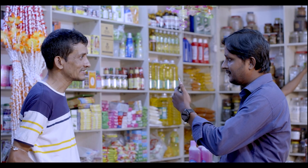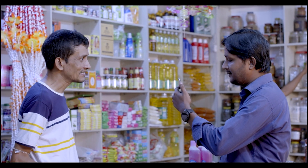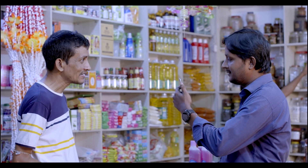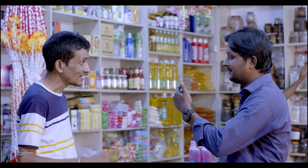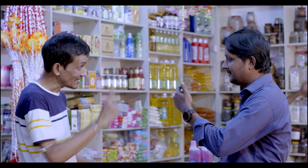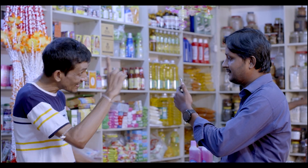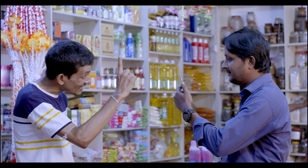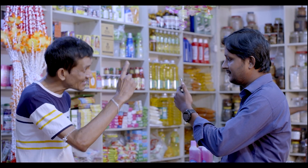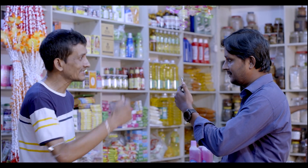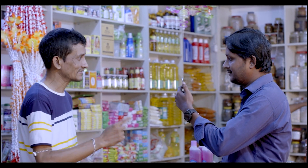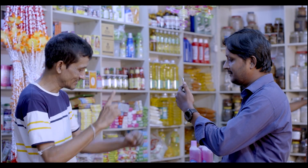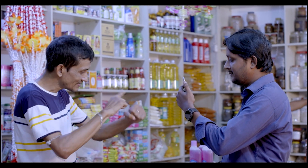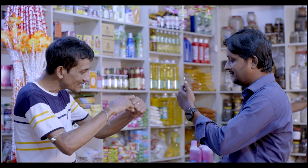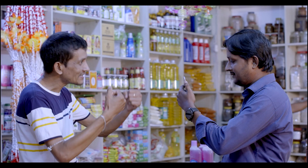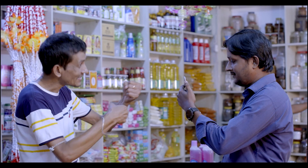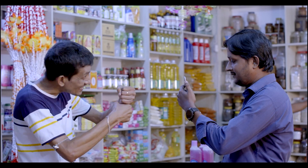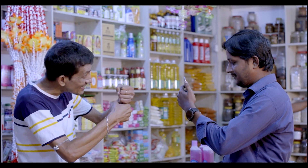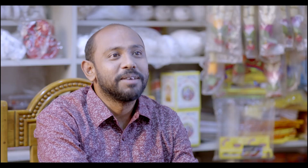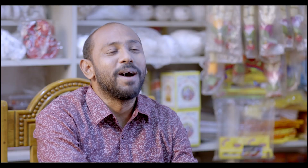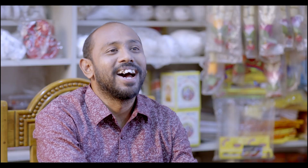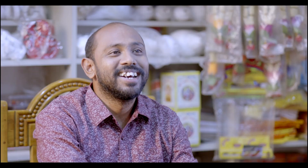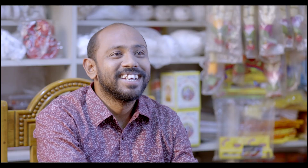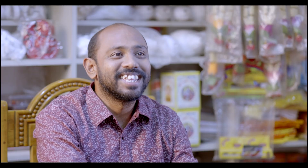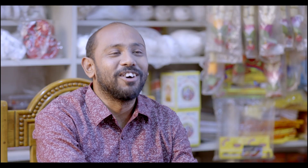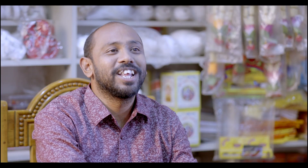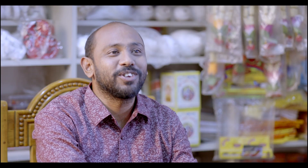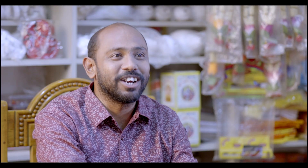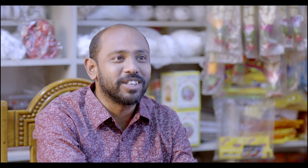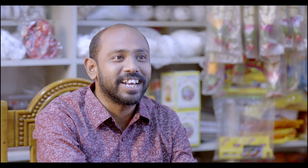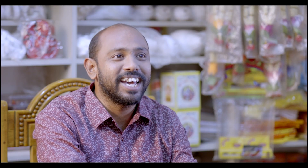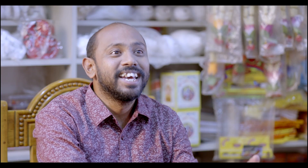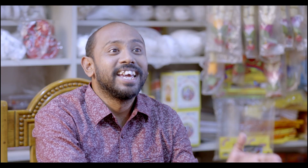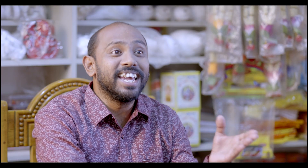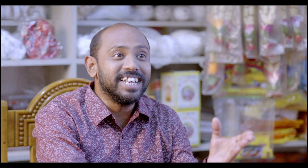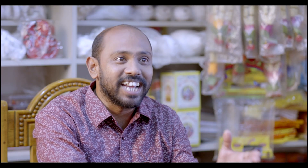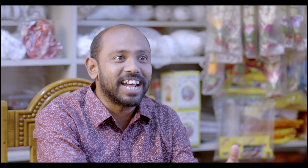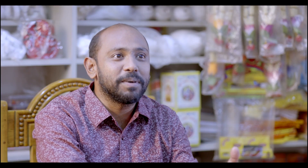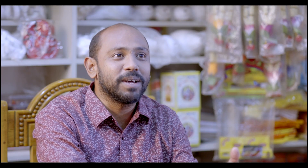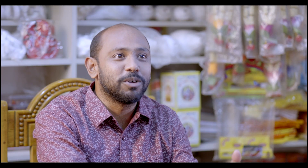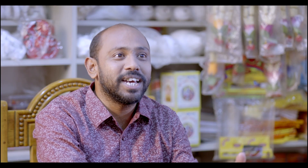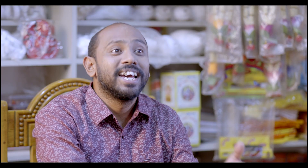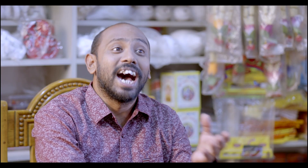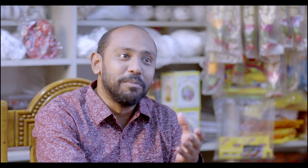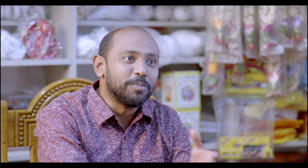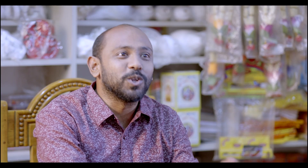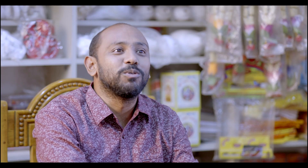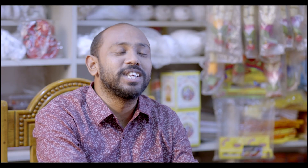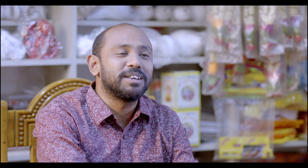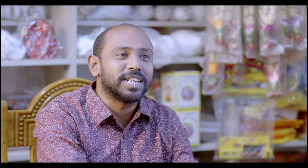যোগাযোগের সীমাবদ্ধতা। বাহ, তাহলে তো এখন থেকে এই ইশারা অ্যাপের মাধ্যমে আমিও প্রতিবন্ধীদের ভাষা